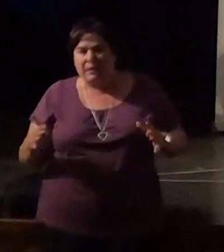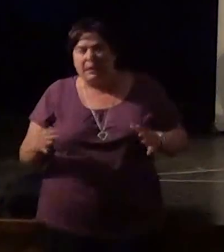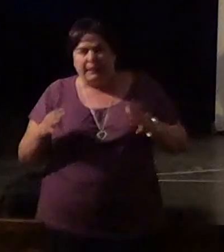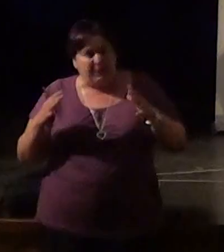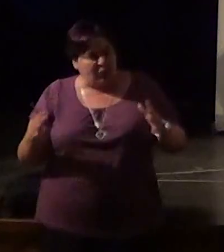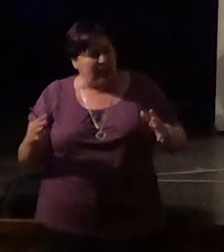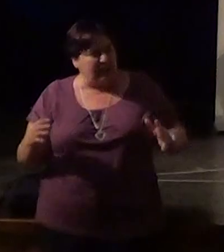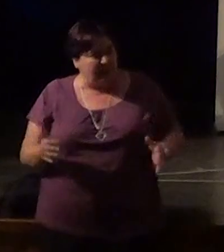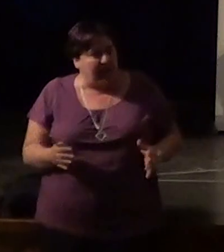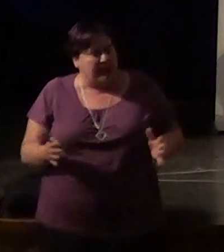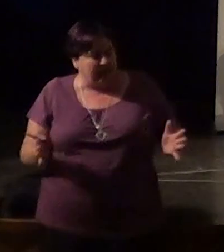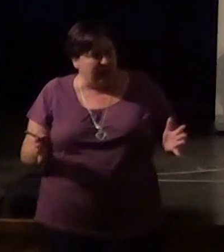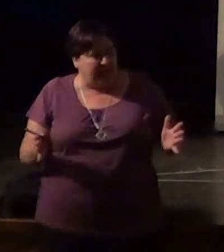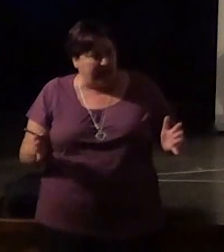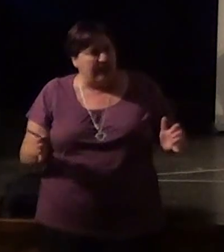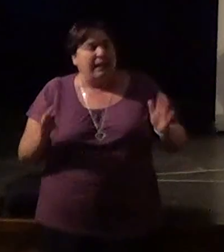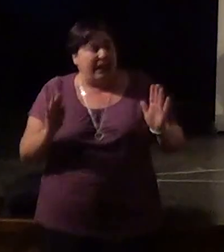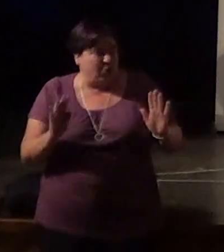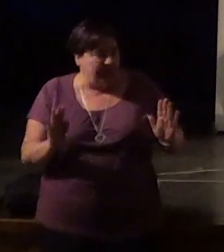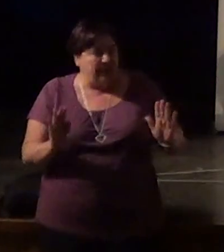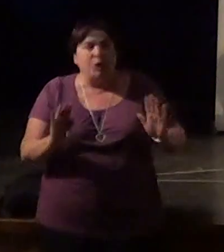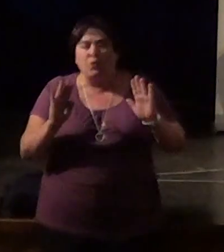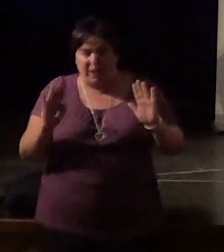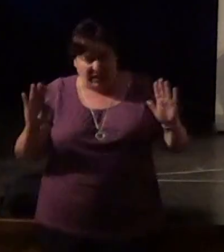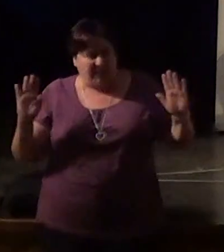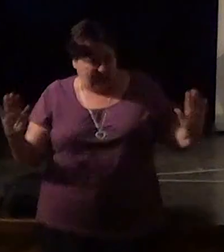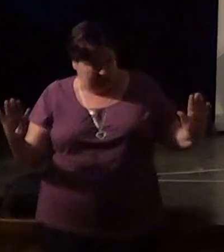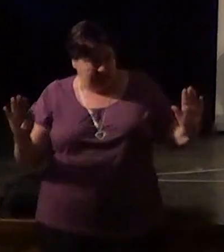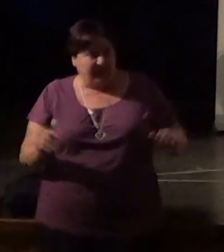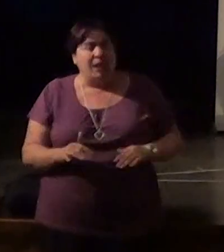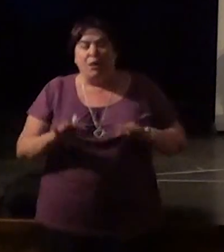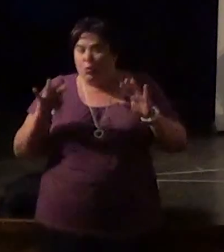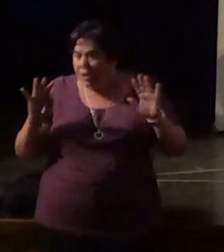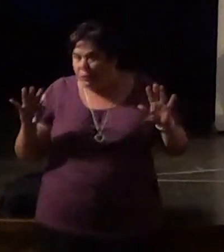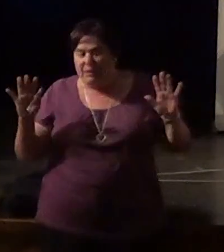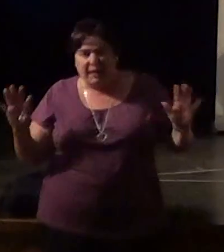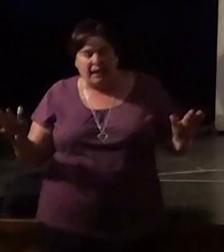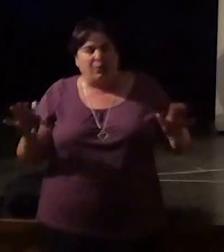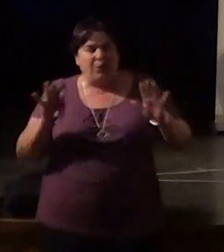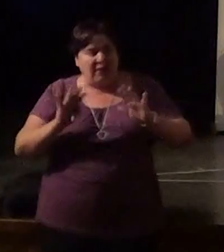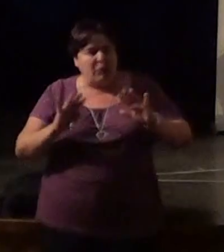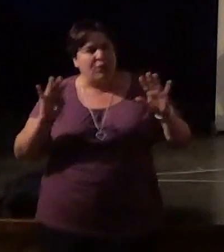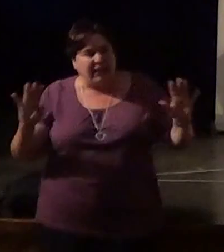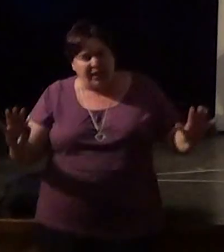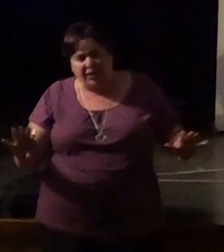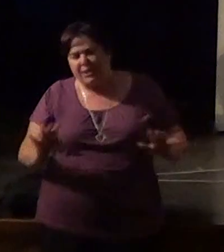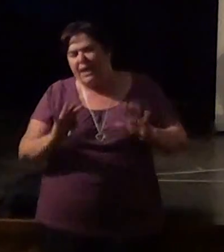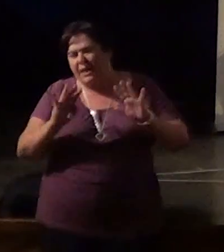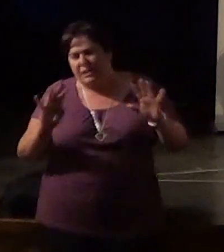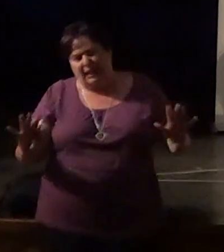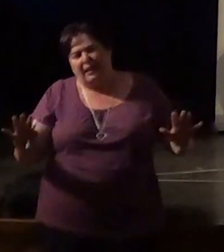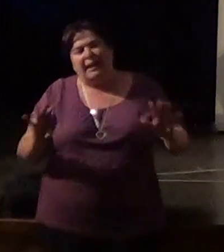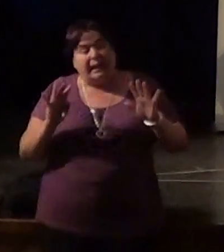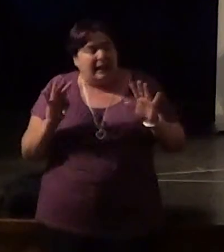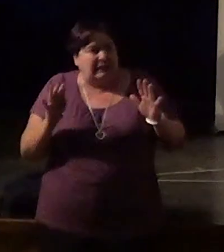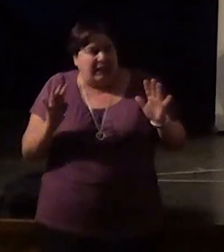España. Tenemos 3.000 jóvenes que se han ido de Extremadura. Luego nos contará más Leire cómo está también la situación.